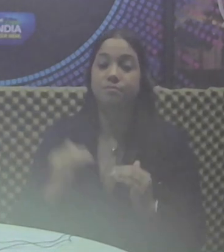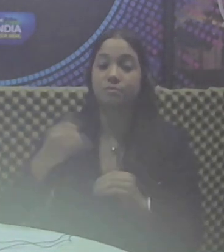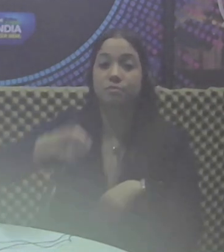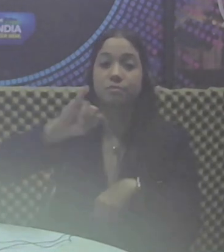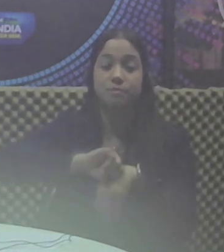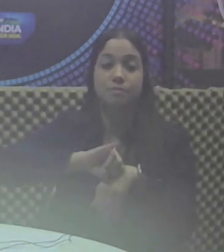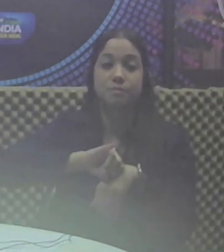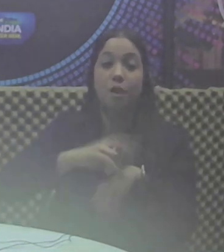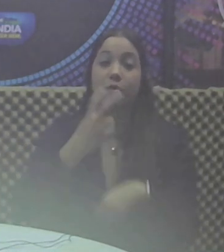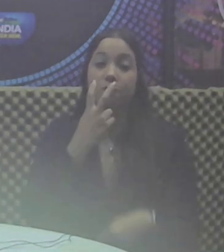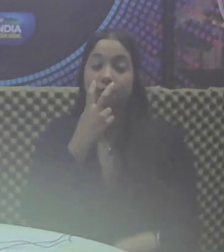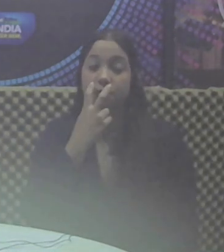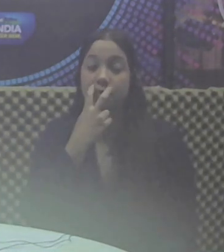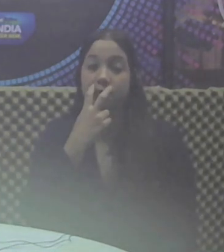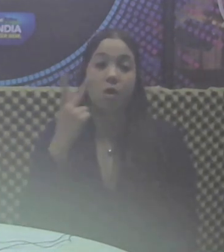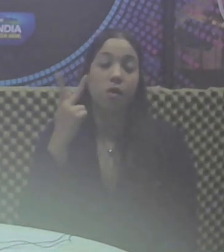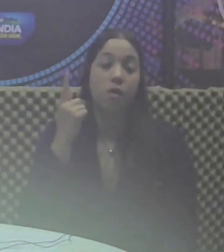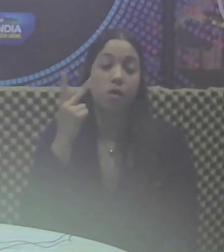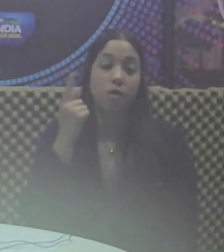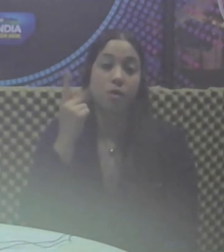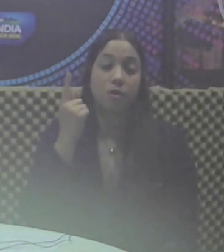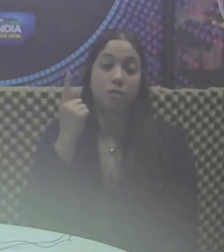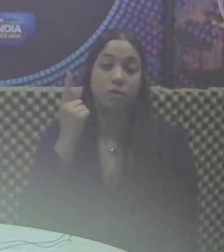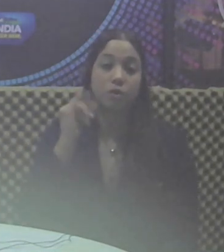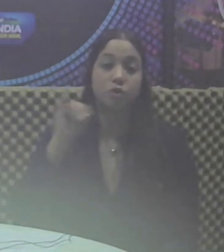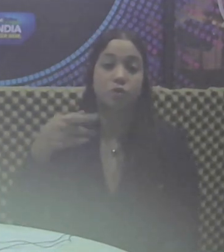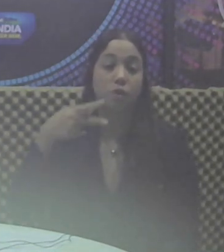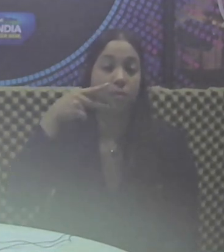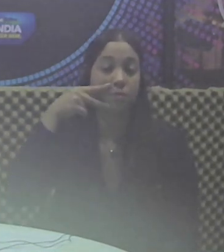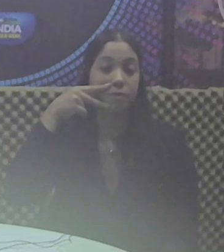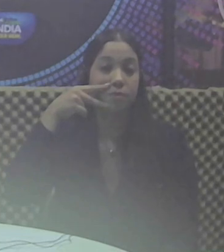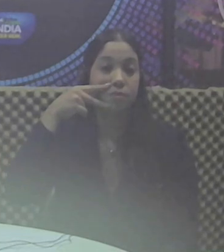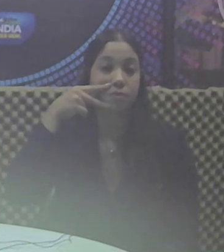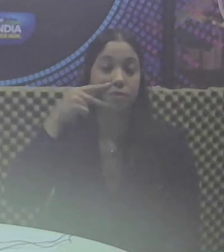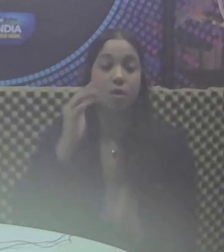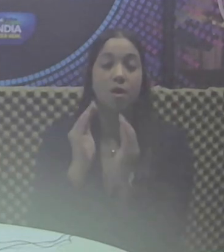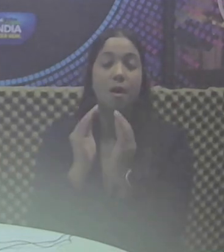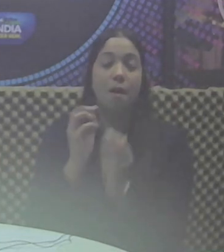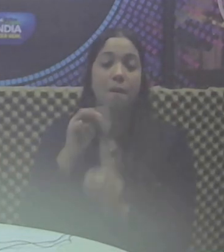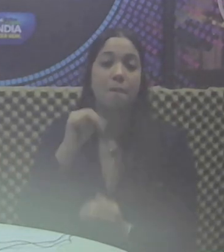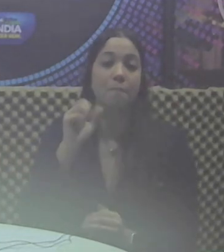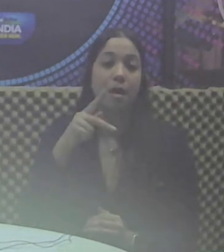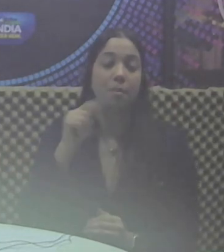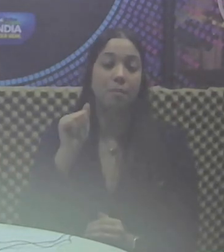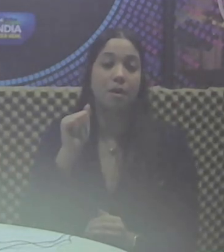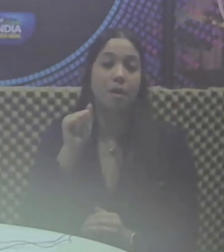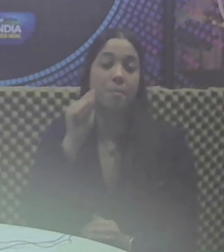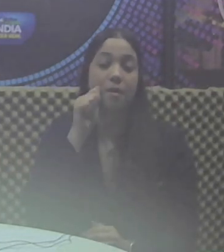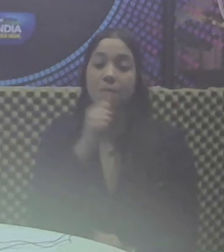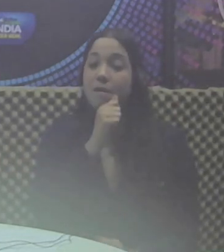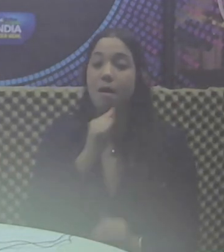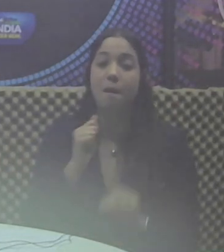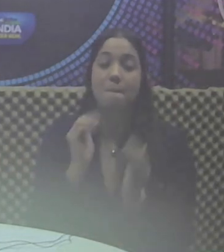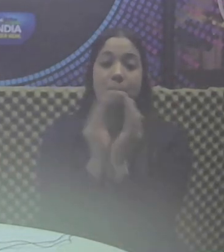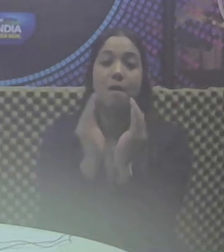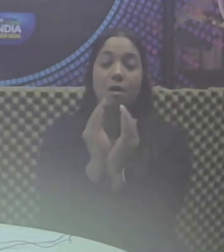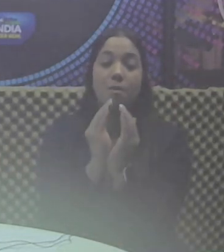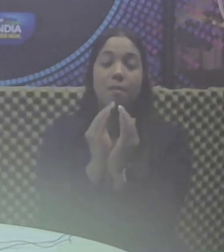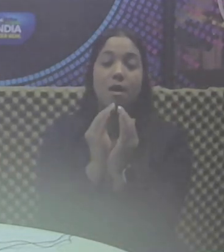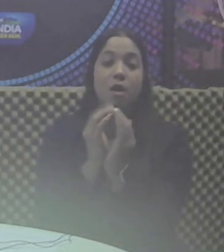como Vitória, Maceió, João Pessoa, Macapá, Rio Branco, Palmas e